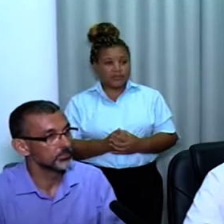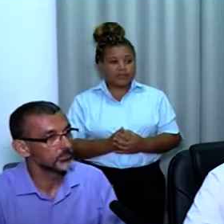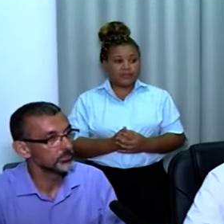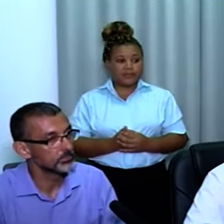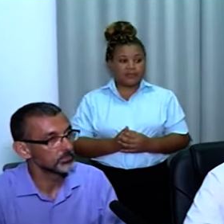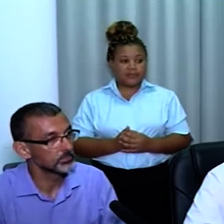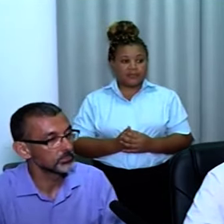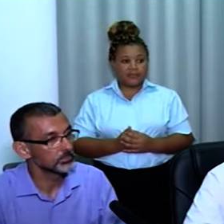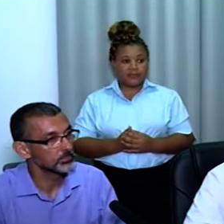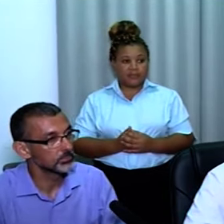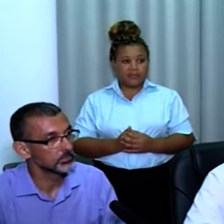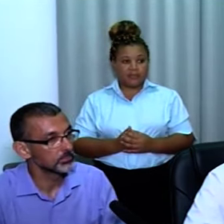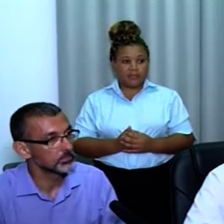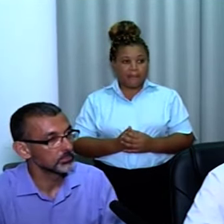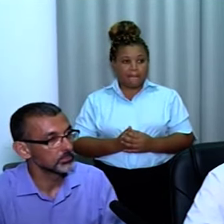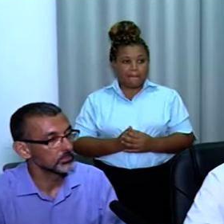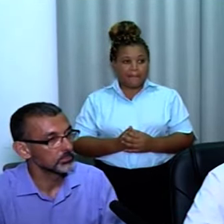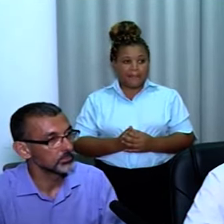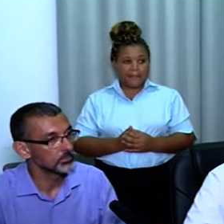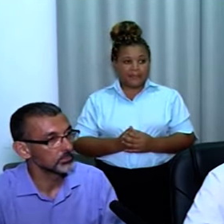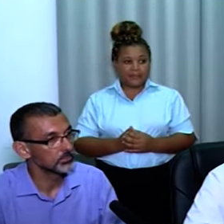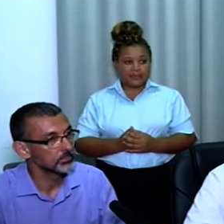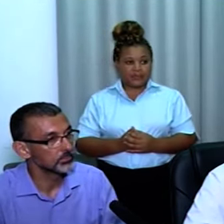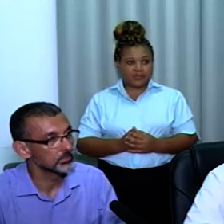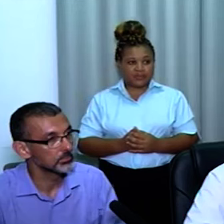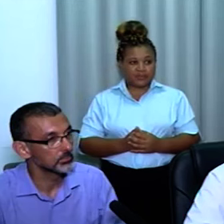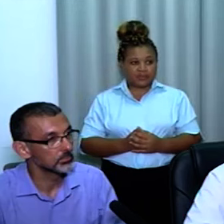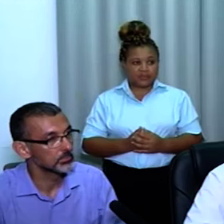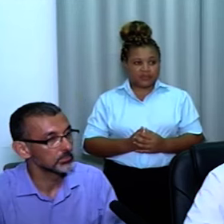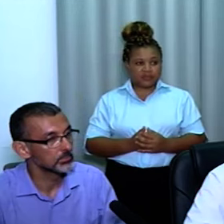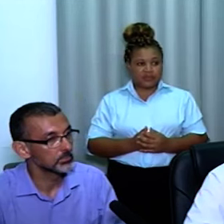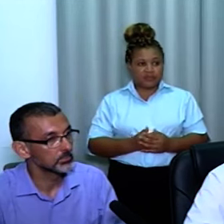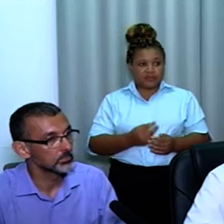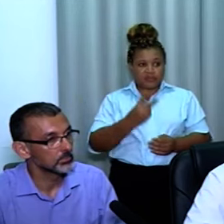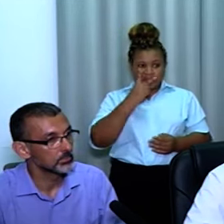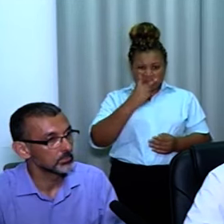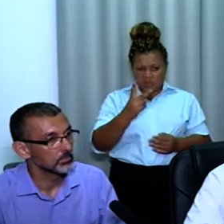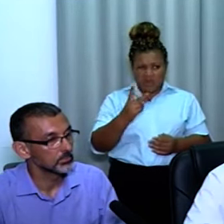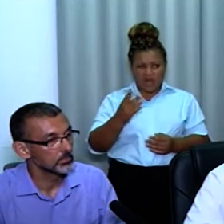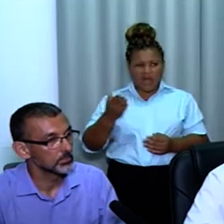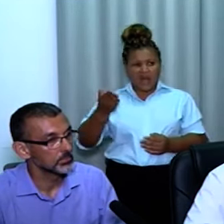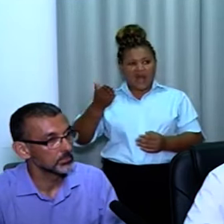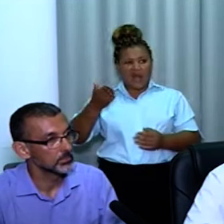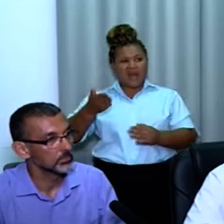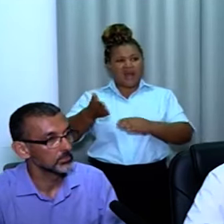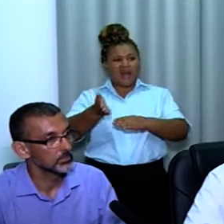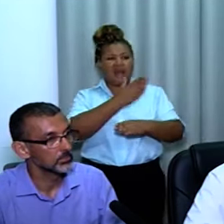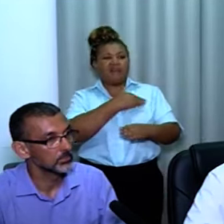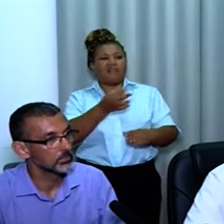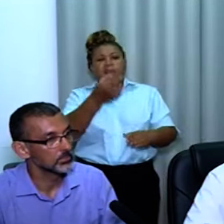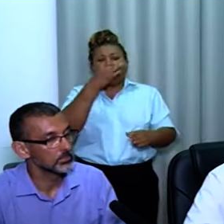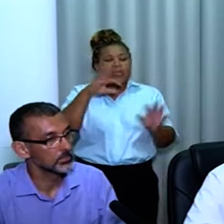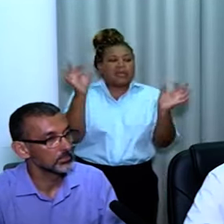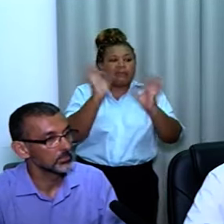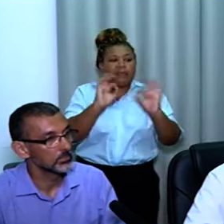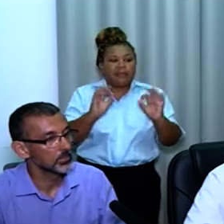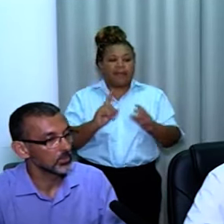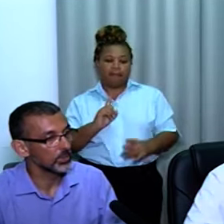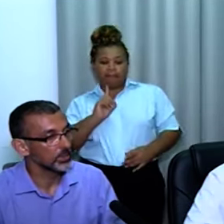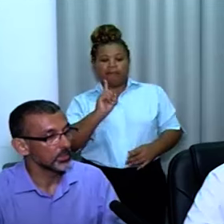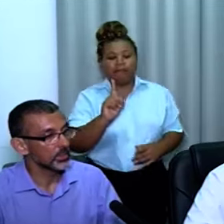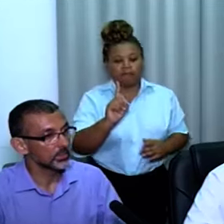temps, les derniers passés qui n'a pas été l'artisan de l'hôpital CCL, ou soit une expirée, des stores ici là-bas, peut-être qui m'a aidé dans ce